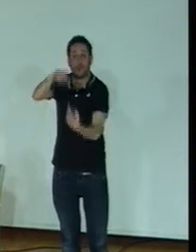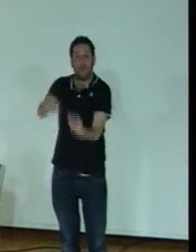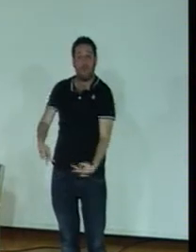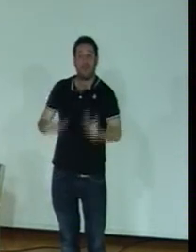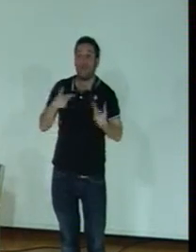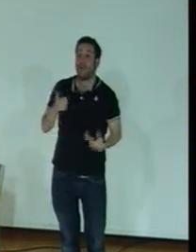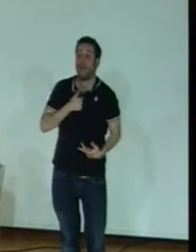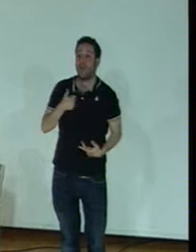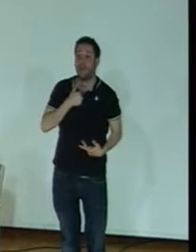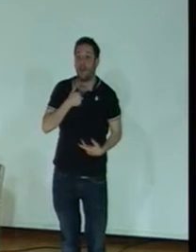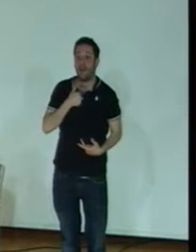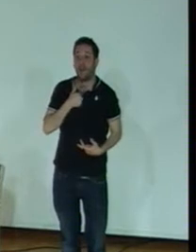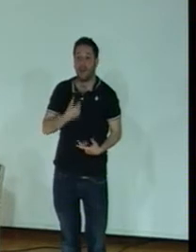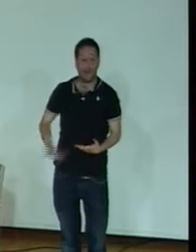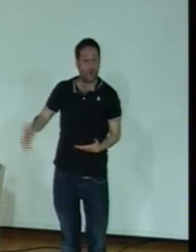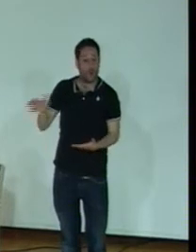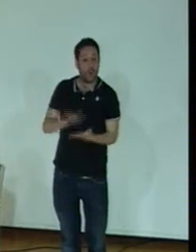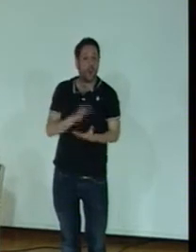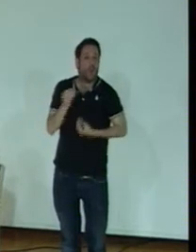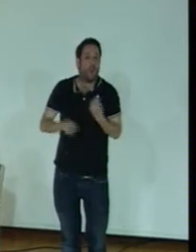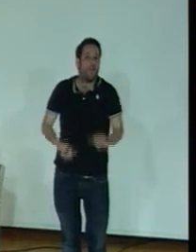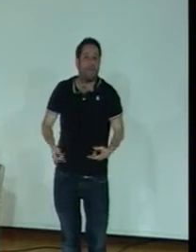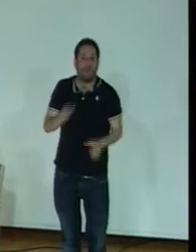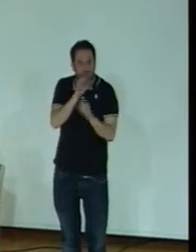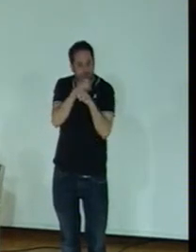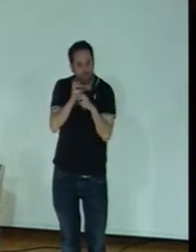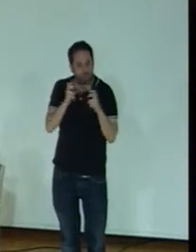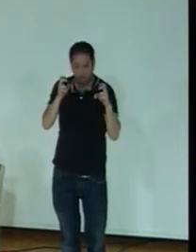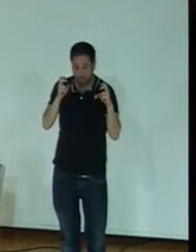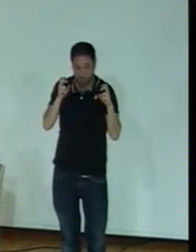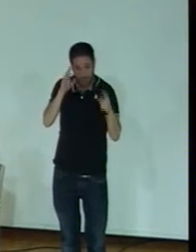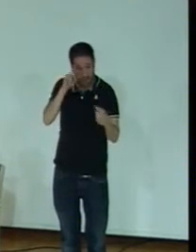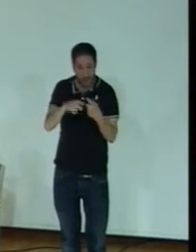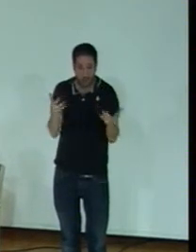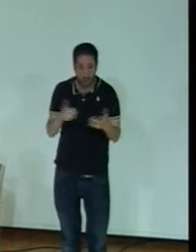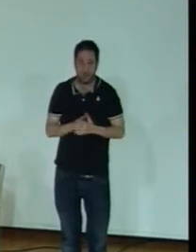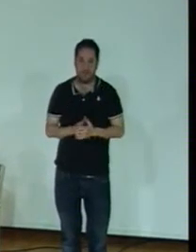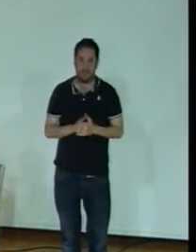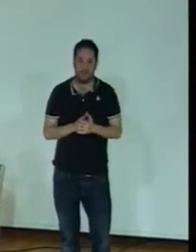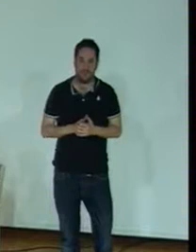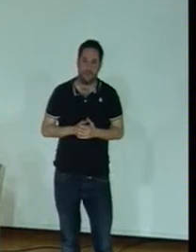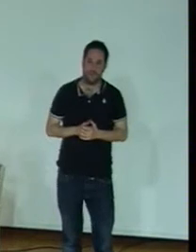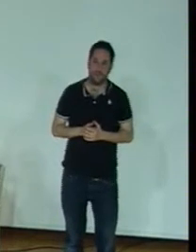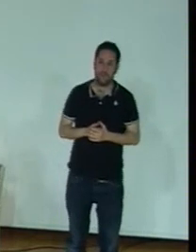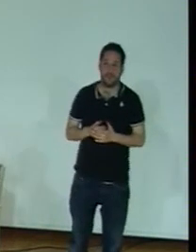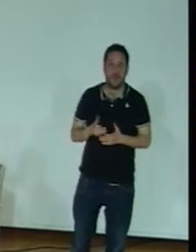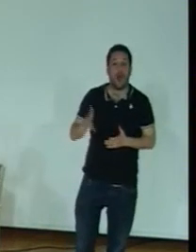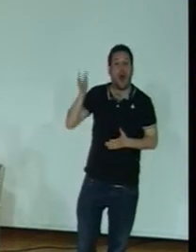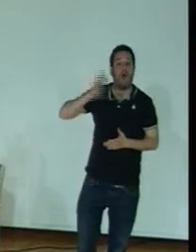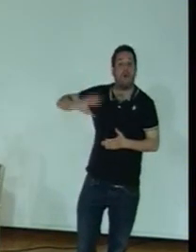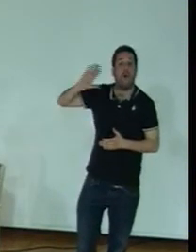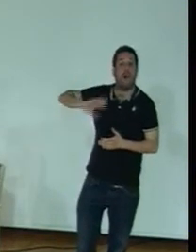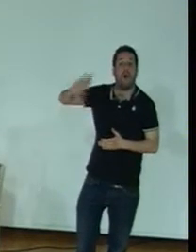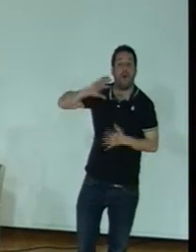vie privée supplémentaire ou à augmenter l'anonymat. Il vise à rétablir partiellement ce qu'on avait